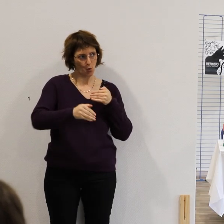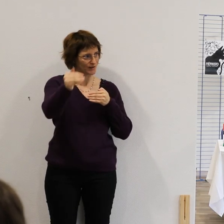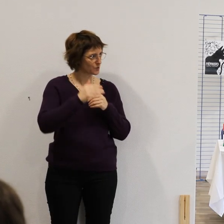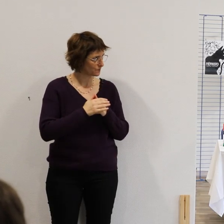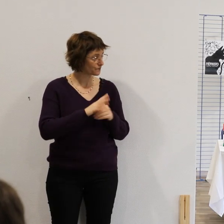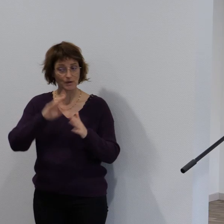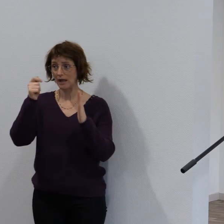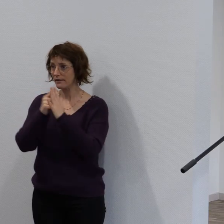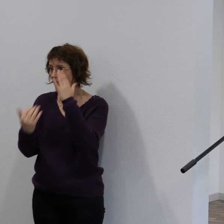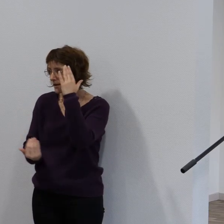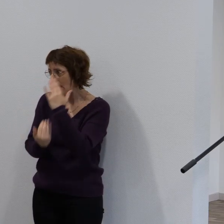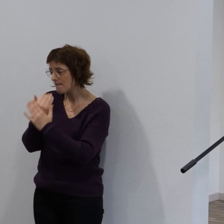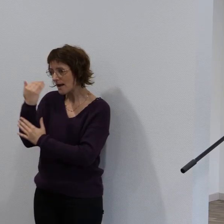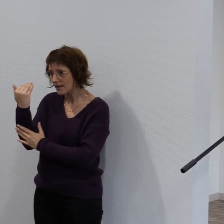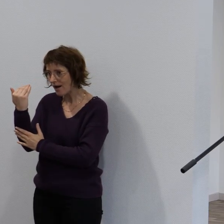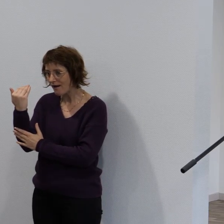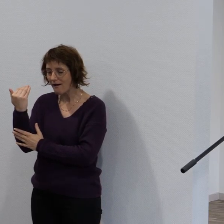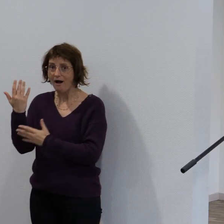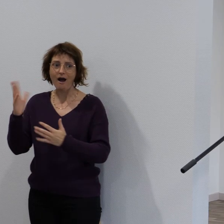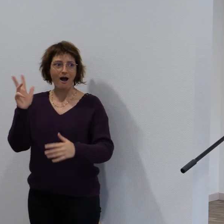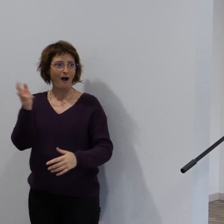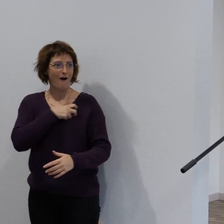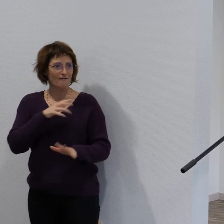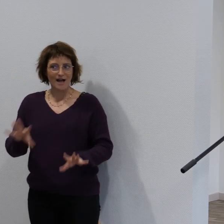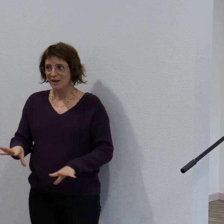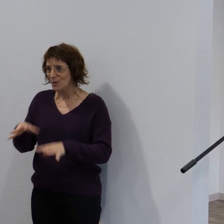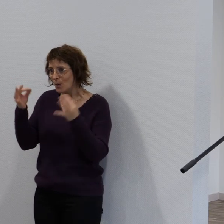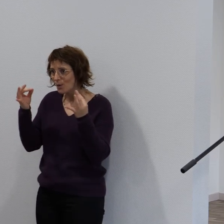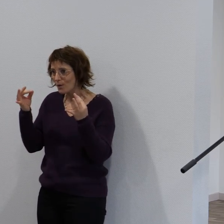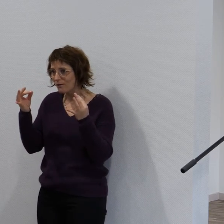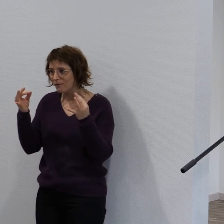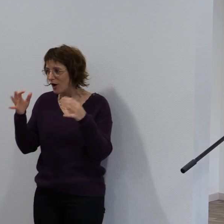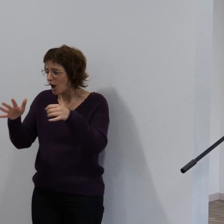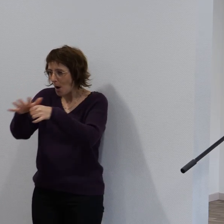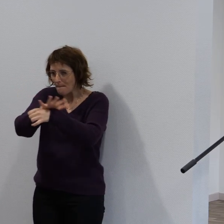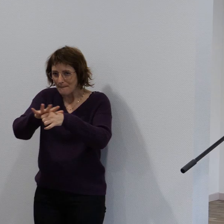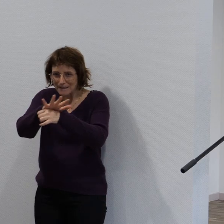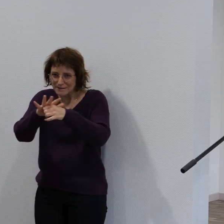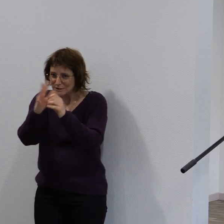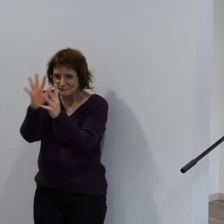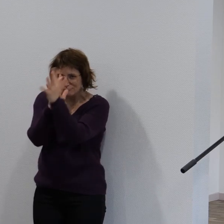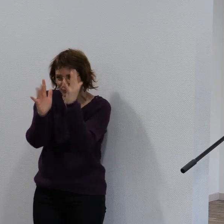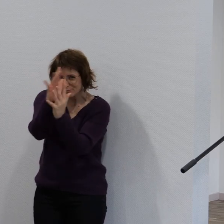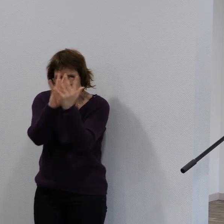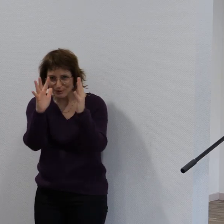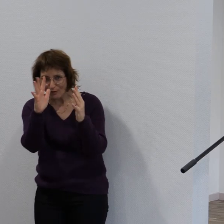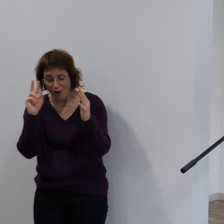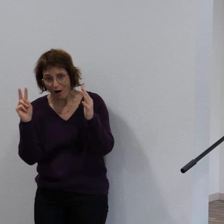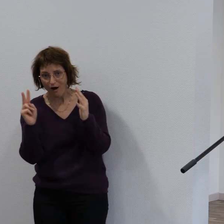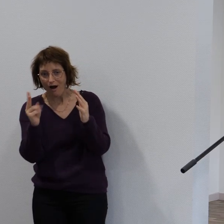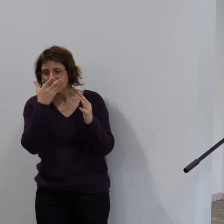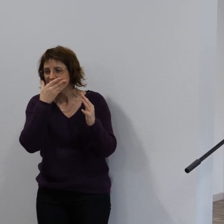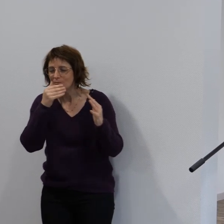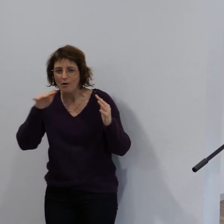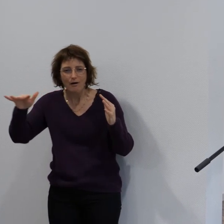Et puis un matin, je le trouvai enfin. Au détour d'un massif de chèvrefeuilles et de genévriers, ce bout de paradis